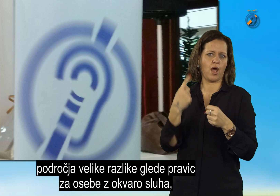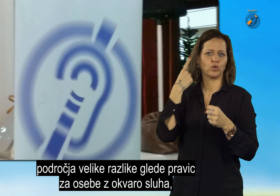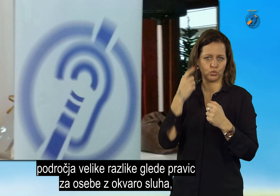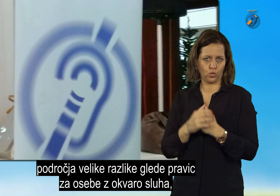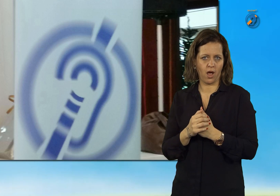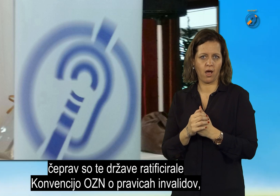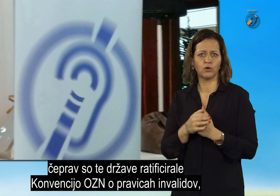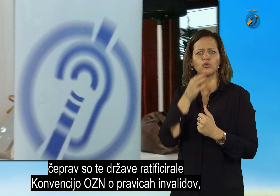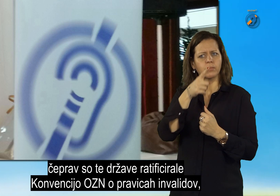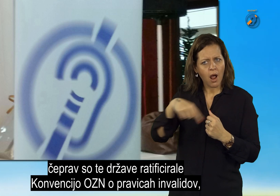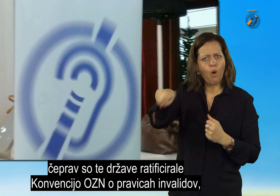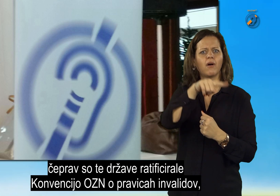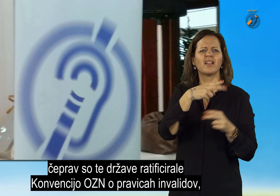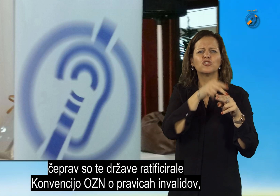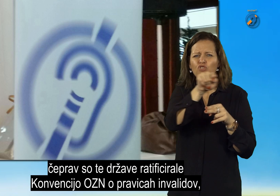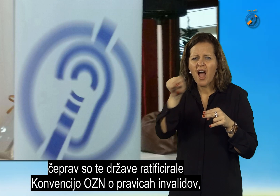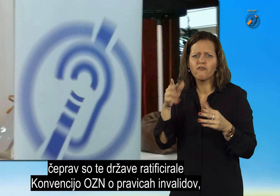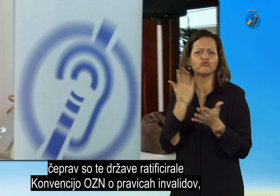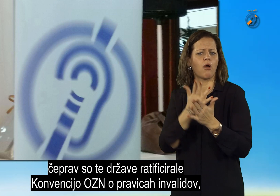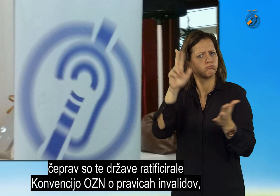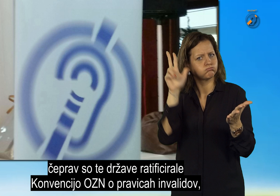sluha, čeprav so te države